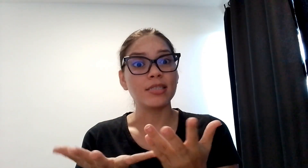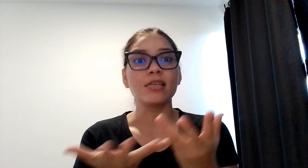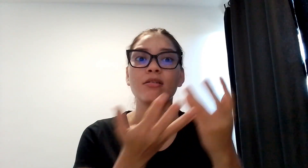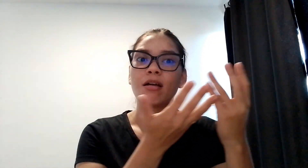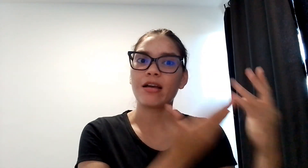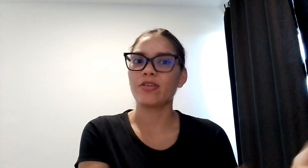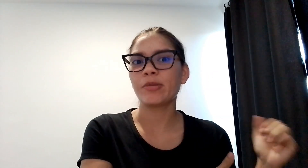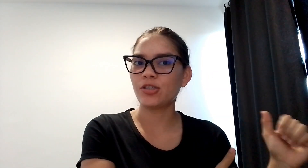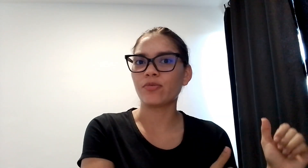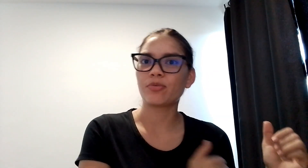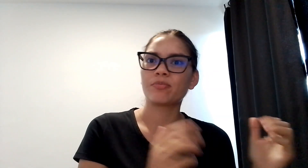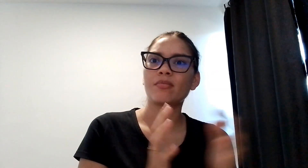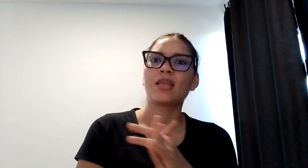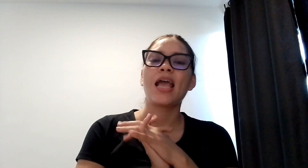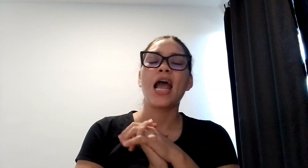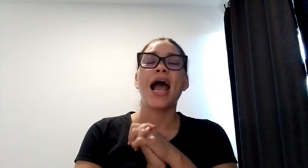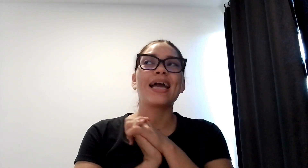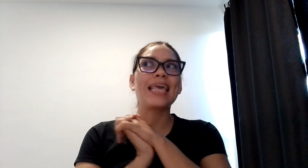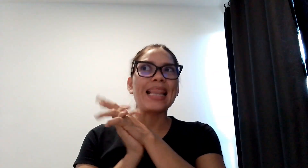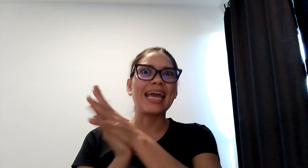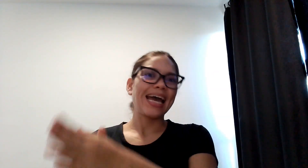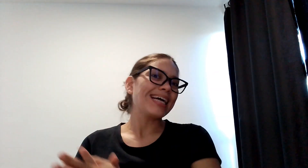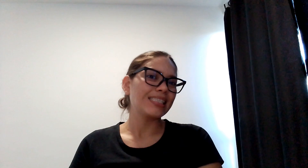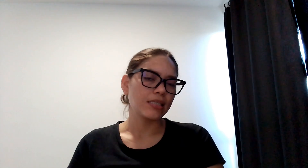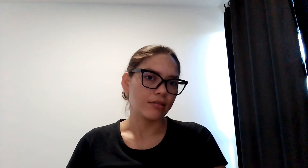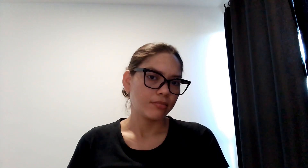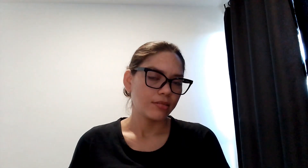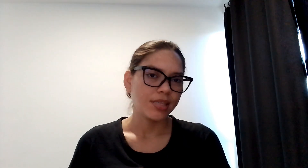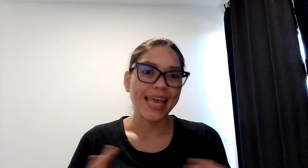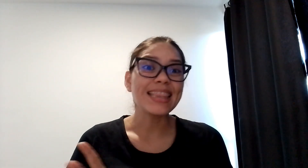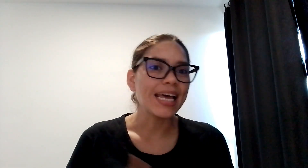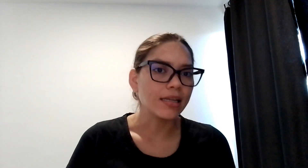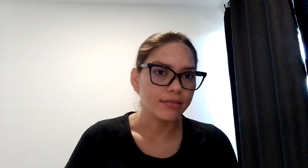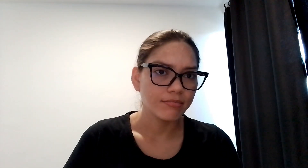Frase afirmativa. Aquela casa é dela.